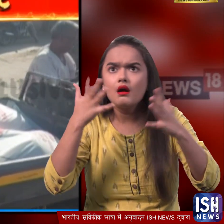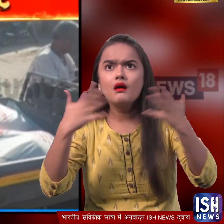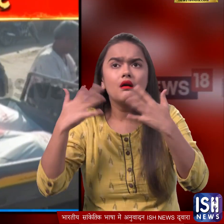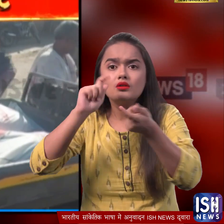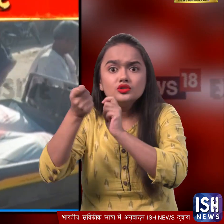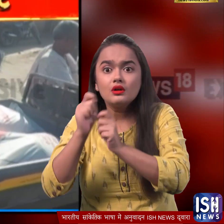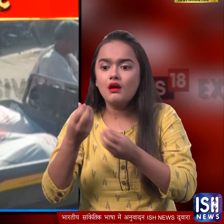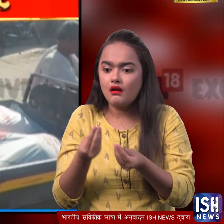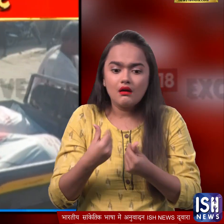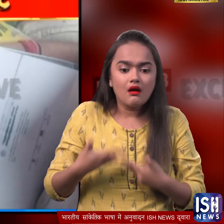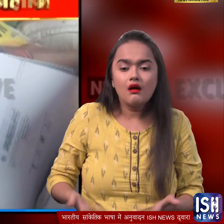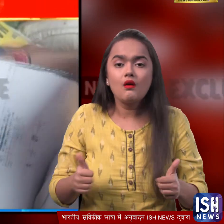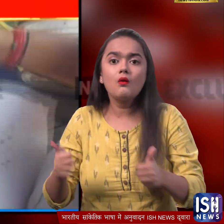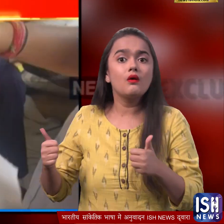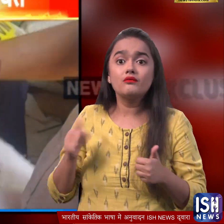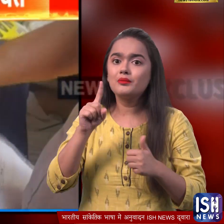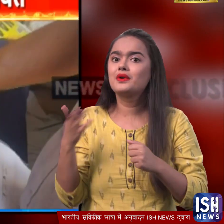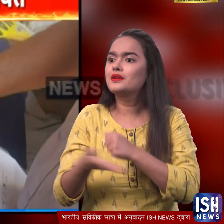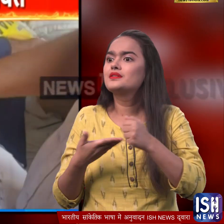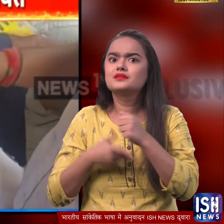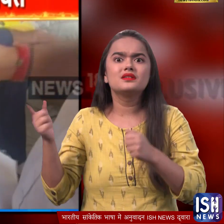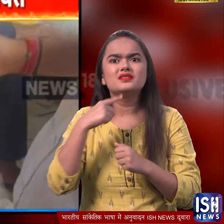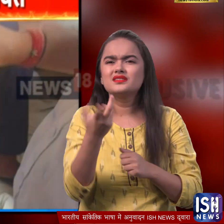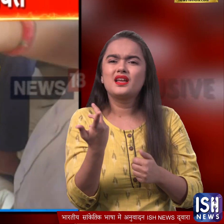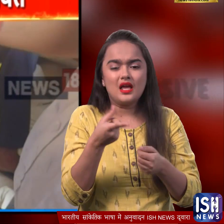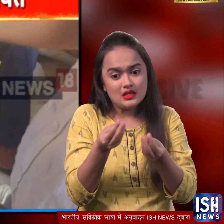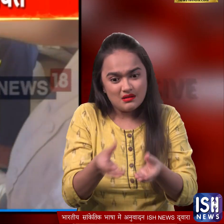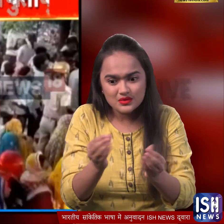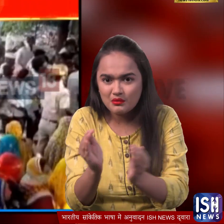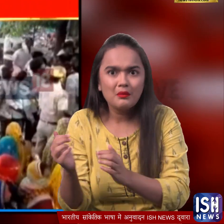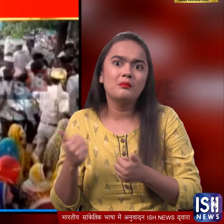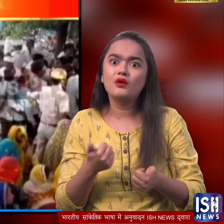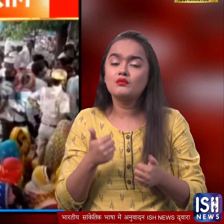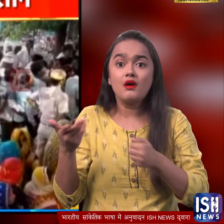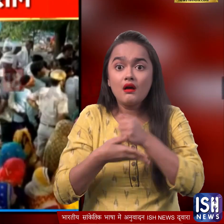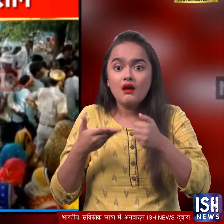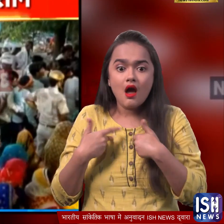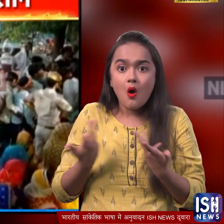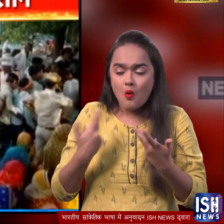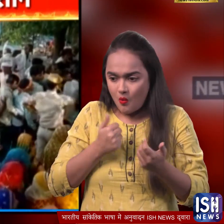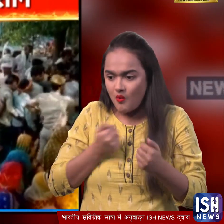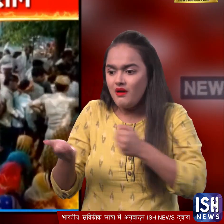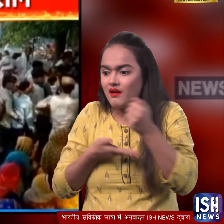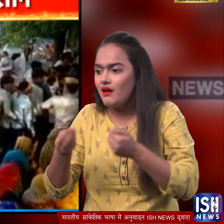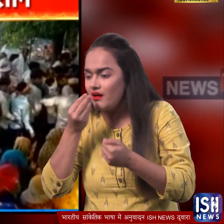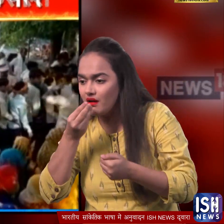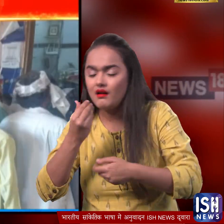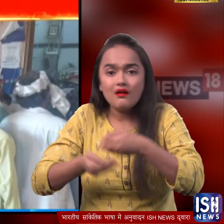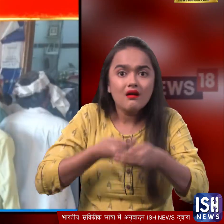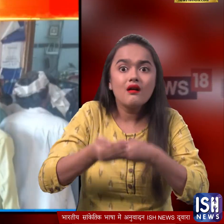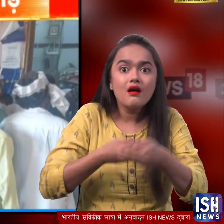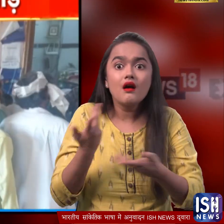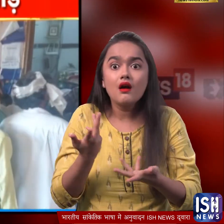बने जिससे खाद संकट पैदा हो गया। लेकिन किसानों का काम इन दलीलों से तो चलने वाला नहीं, इसलिए खेती से घर परिवार चलाने वाले किसानों